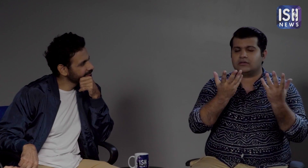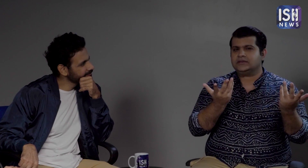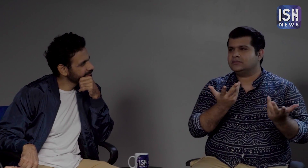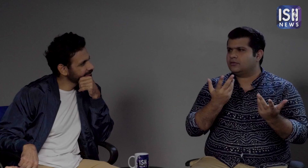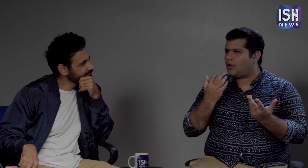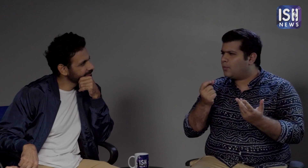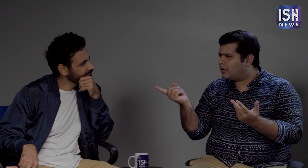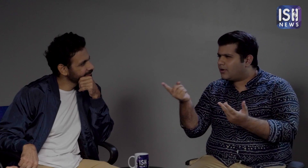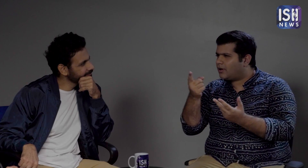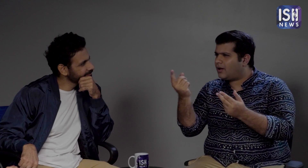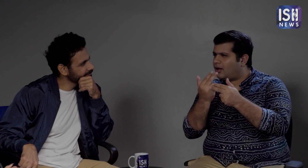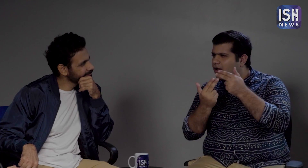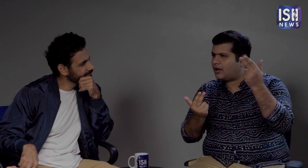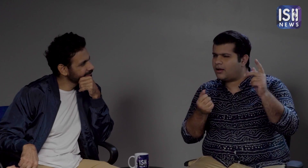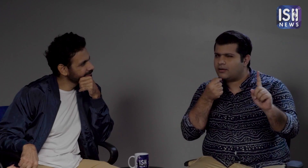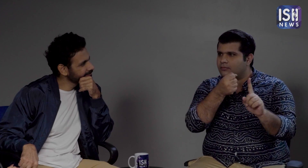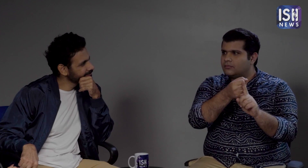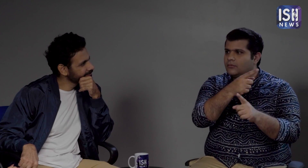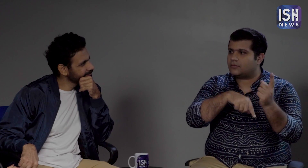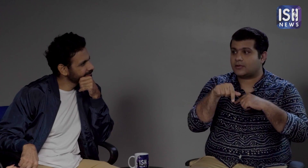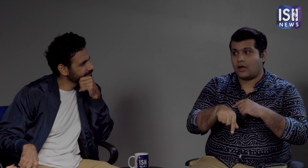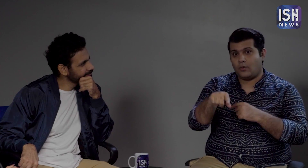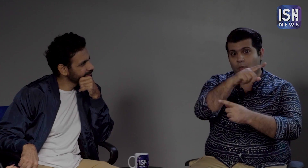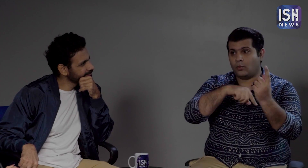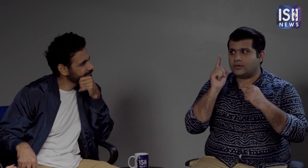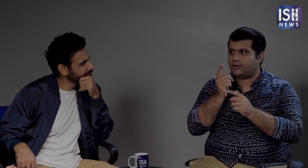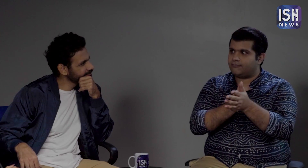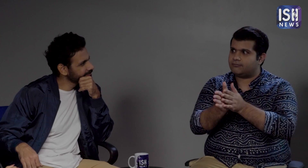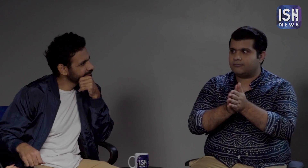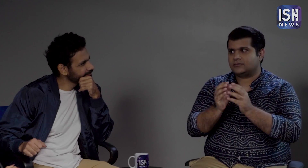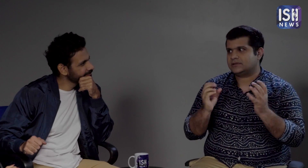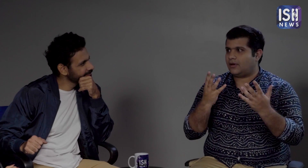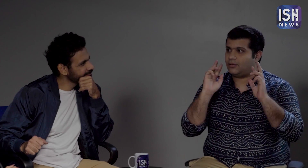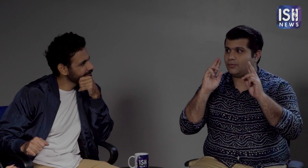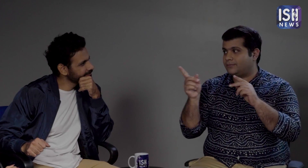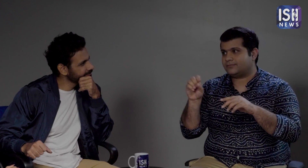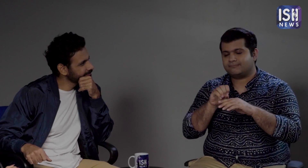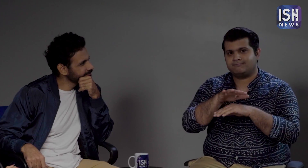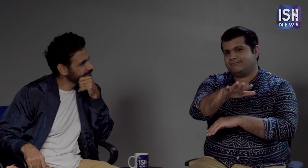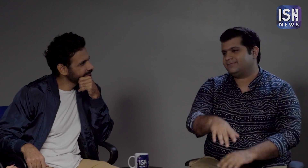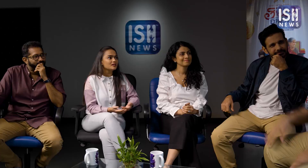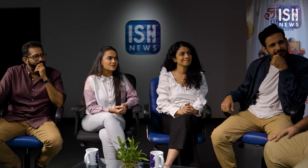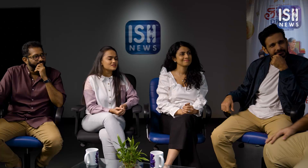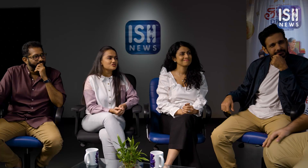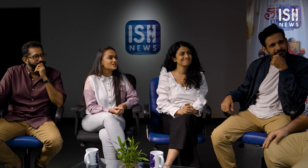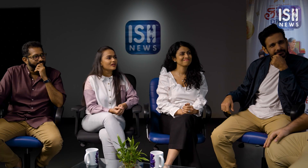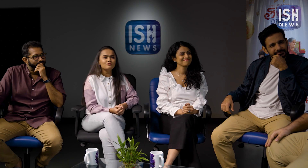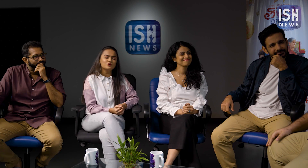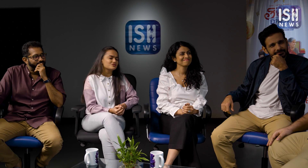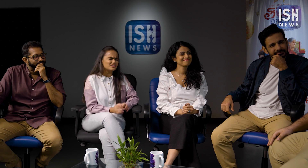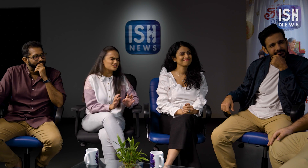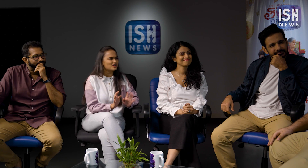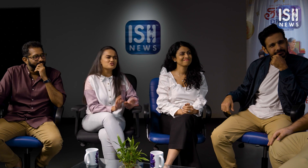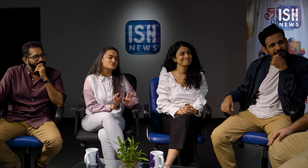फिर वो लोग सिंपल नॉर्मल जॉब ले लेते हैं और उनमें स्किल्स बहुत होते हैं। तो आई होप आप लोगों ने जो बताया है, मैसेज दिया